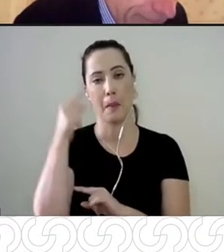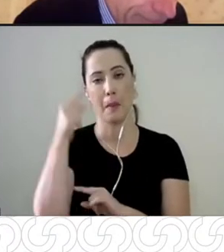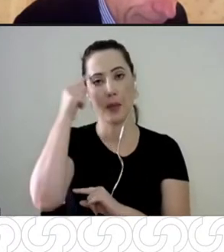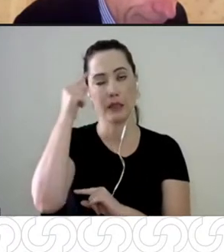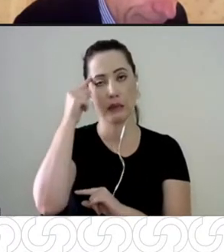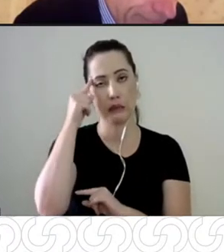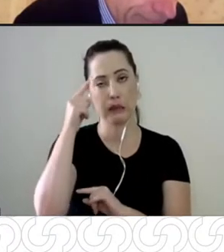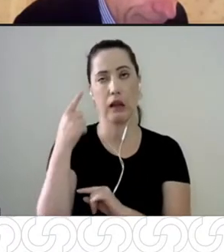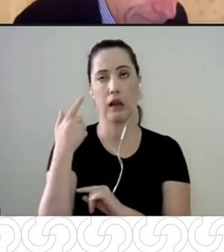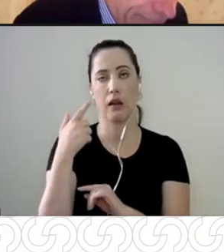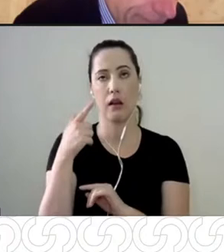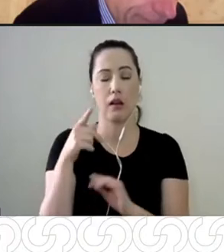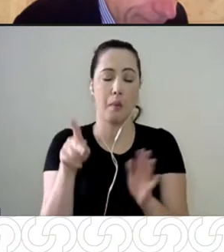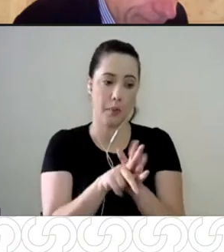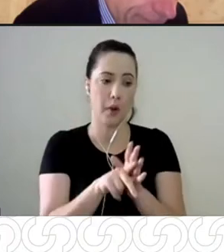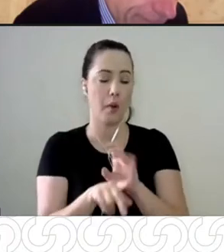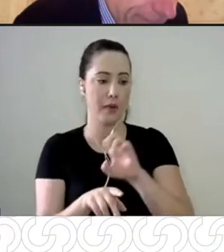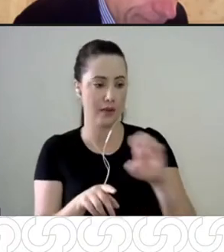esquerda, né?